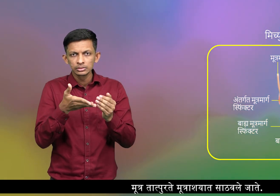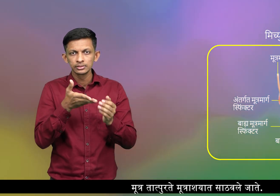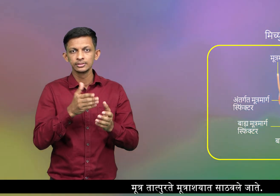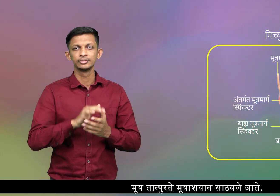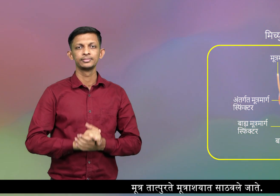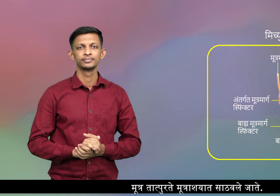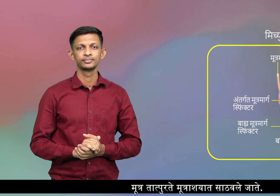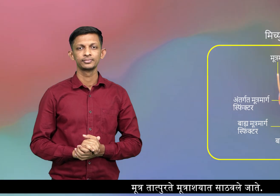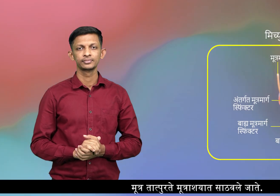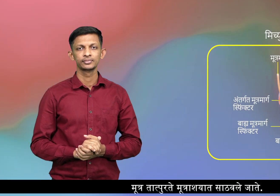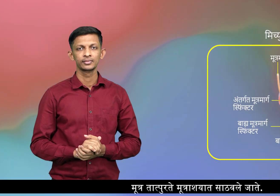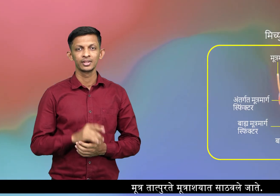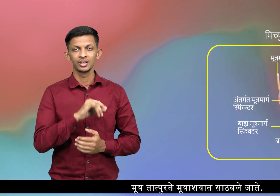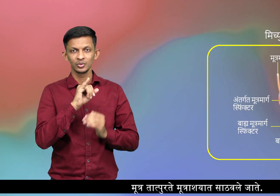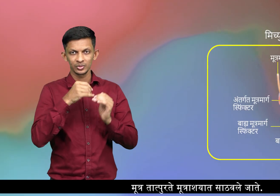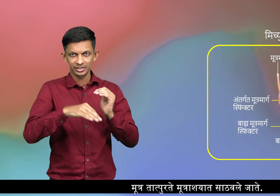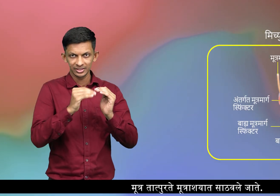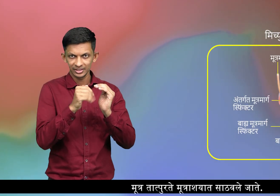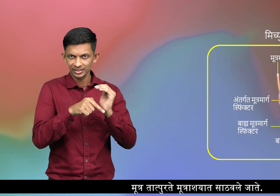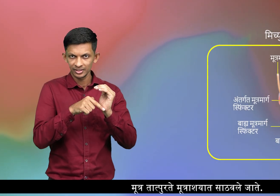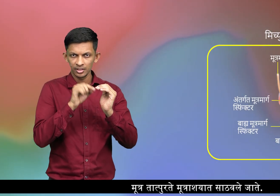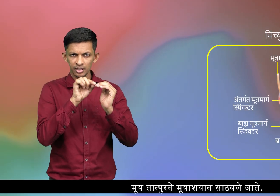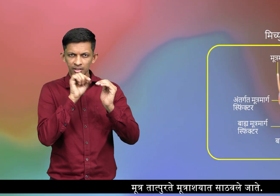मूत्र तात्पुरते मूत्राशयात साठवले जाते.